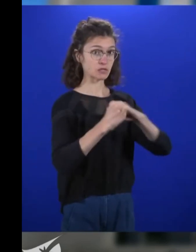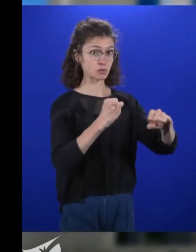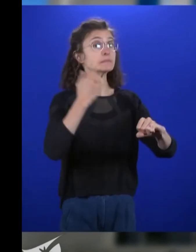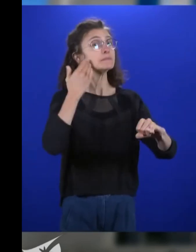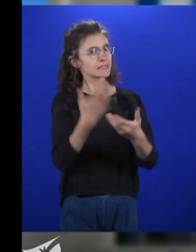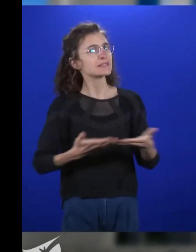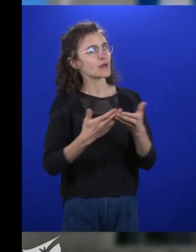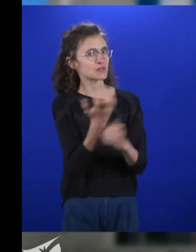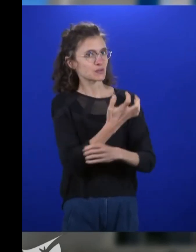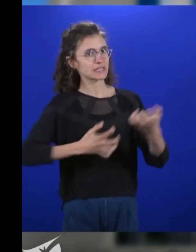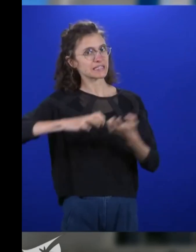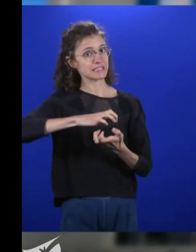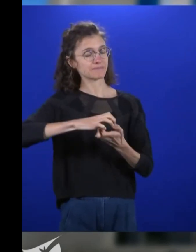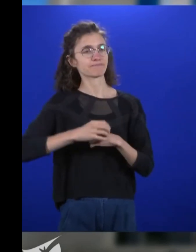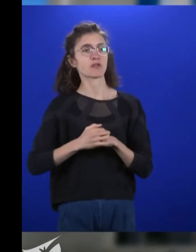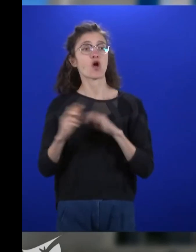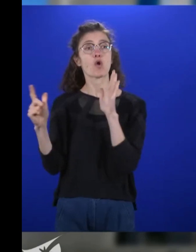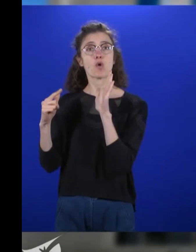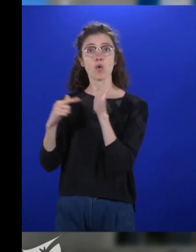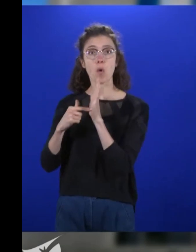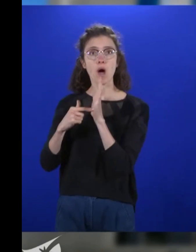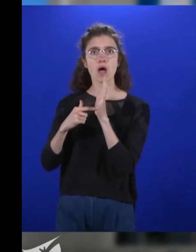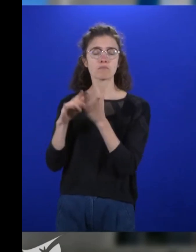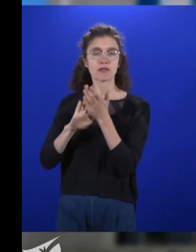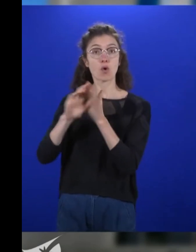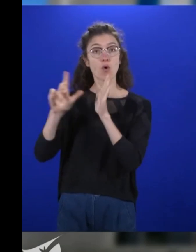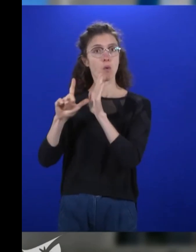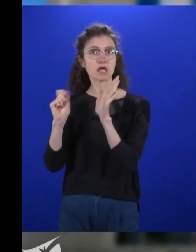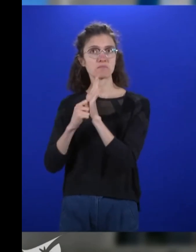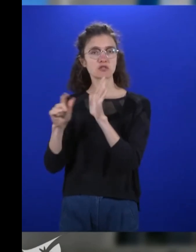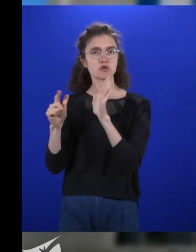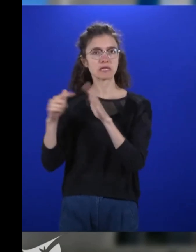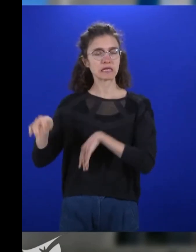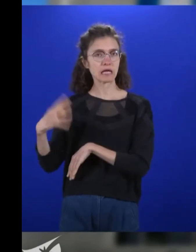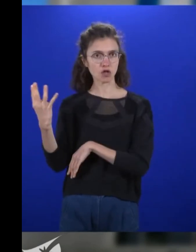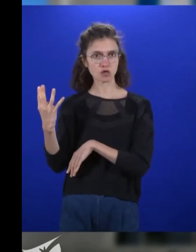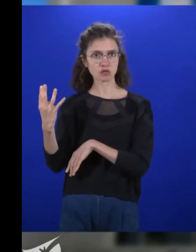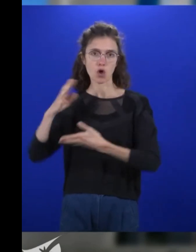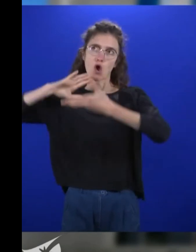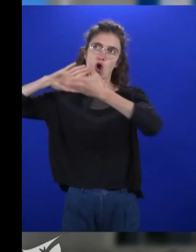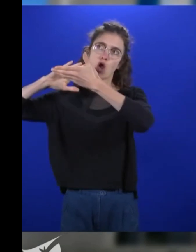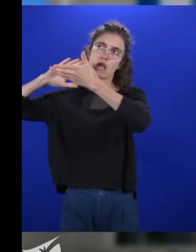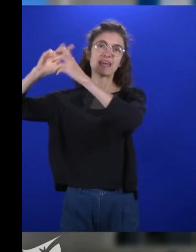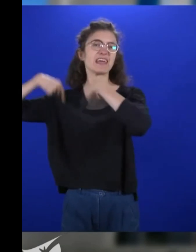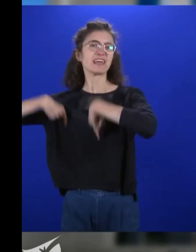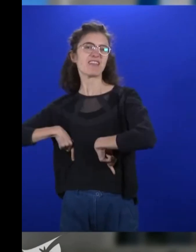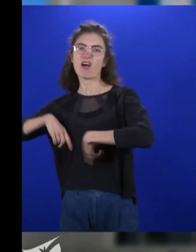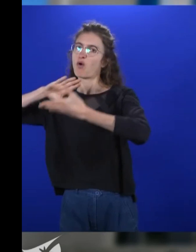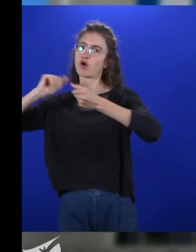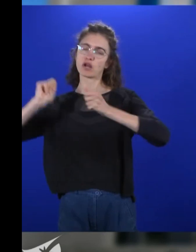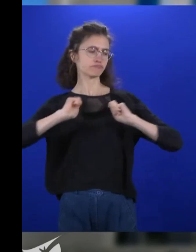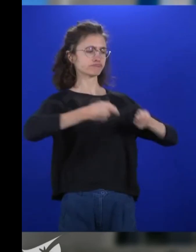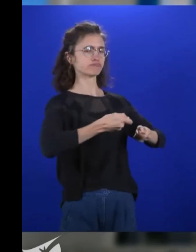en 2014 a transféré la compétence des digues de l'État vers les collectivités. Ce transfert est devenu effectif